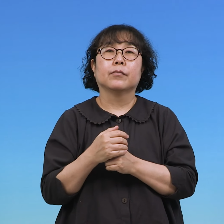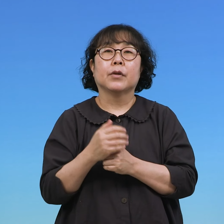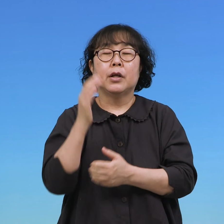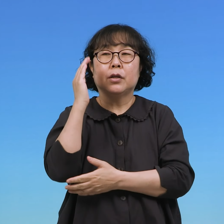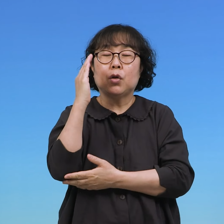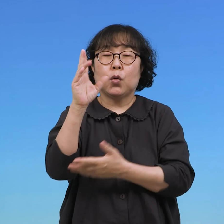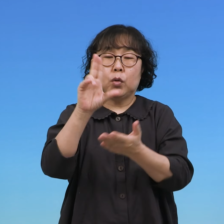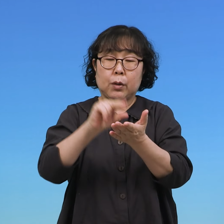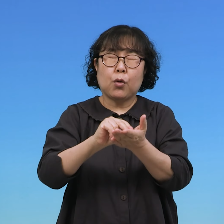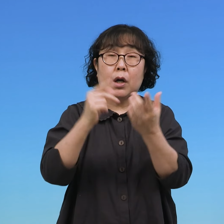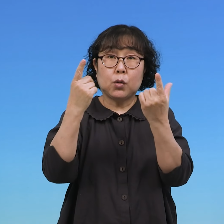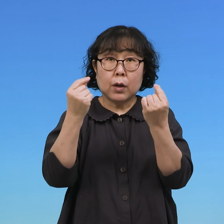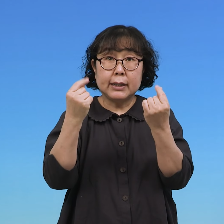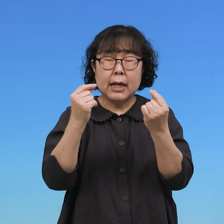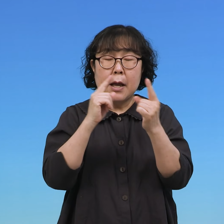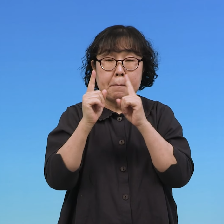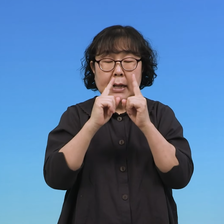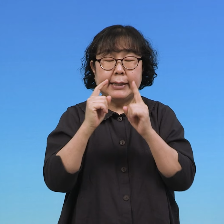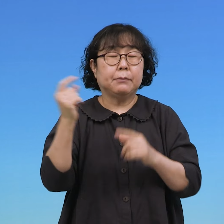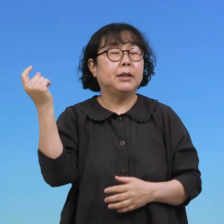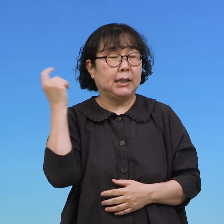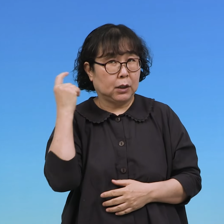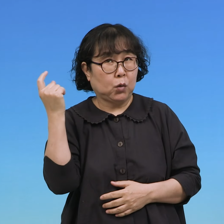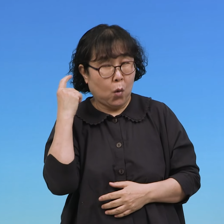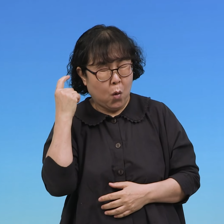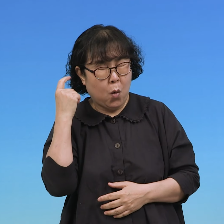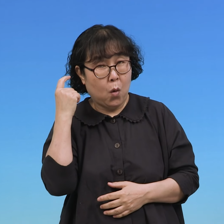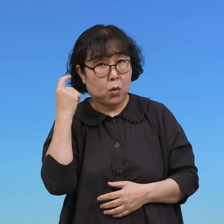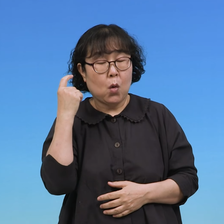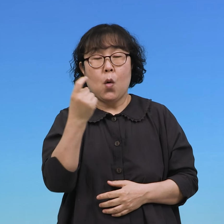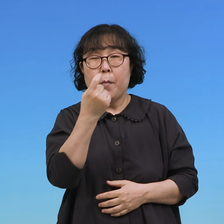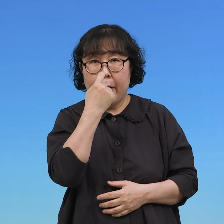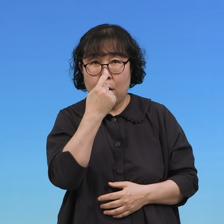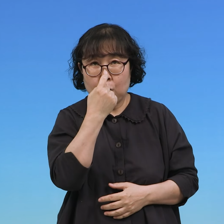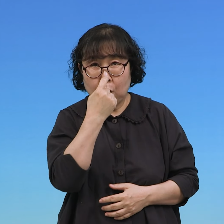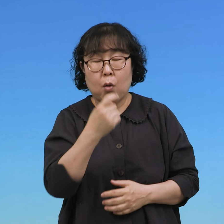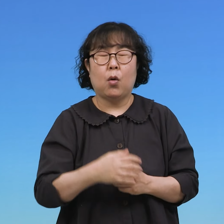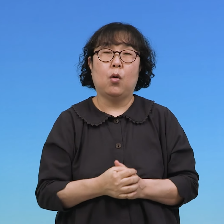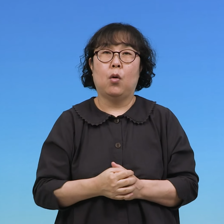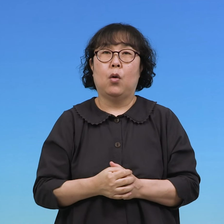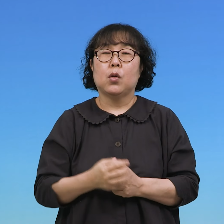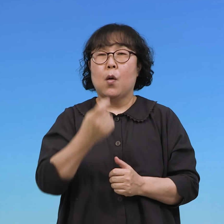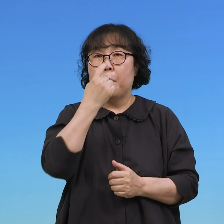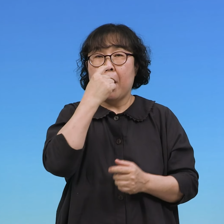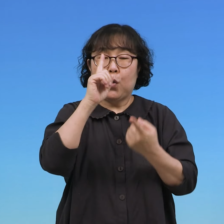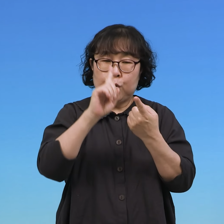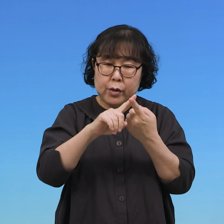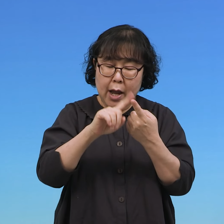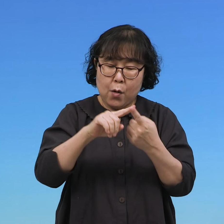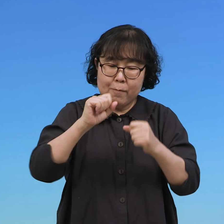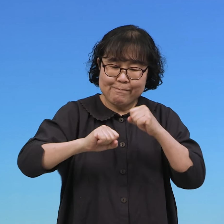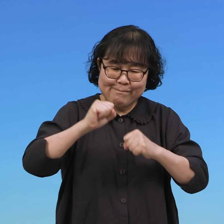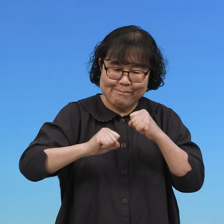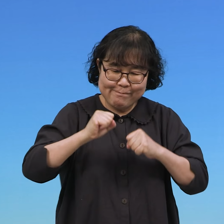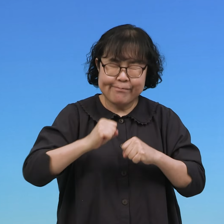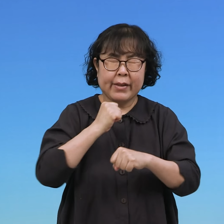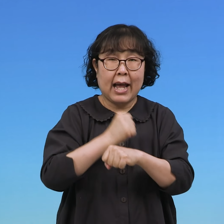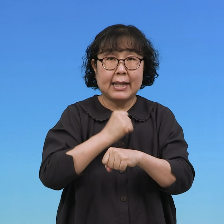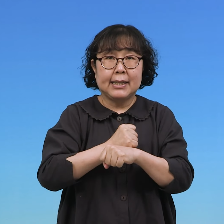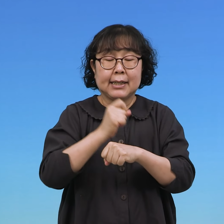그랬습니까? 말씀을 듣고 또 배우고, 그리고 배운 대로 행하게 하는